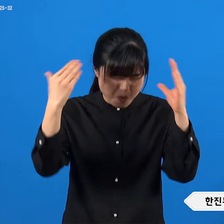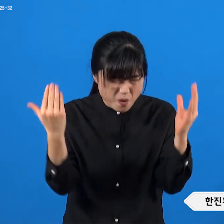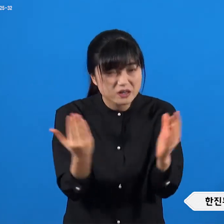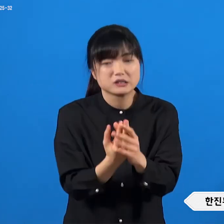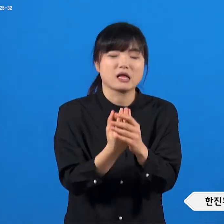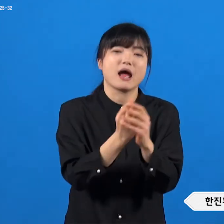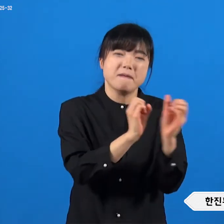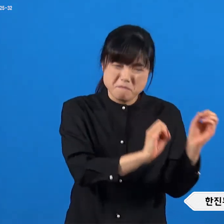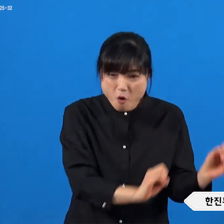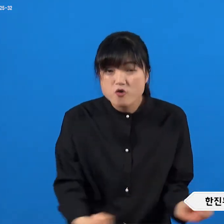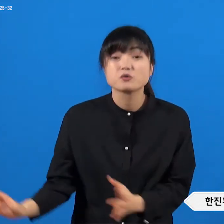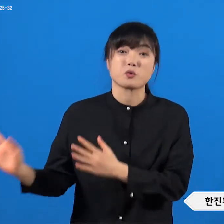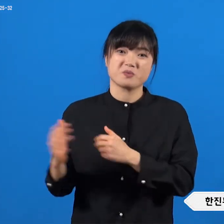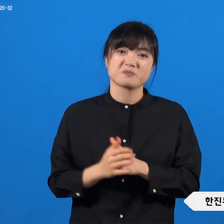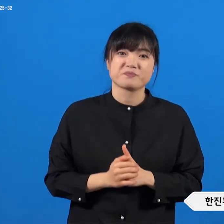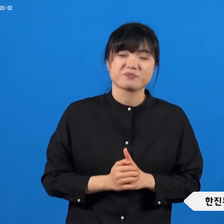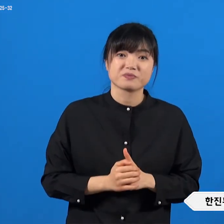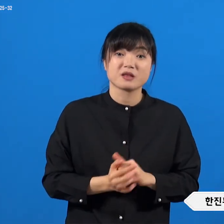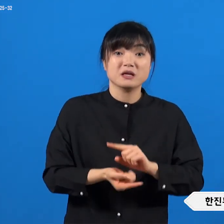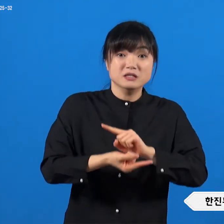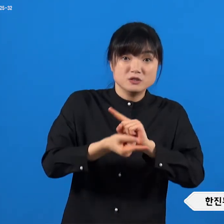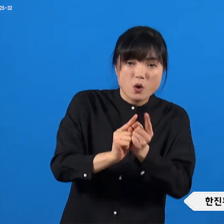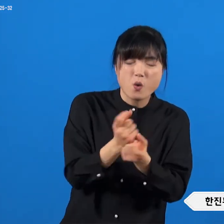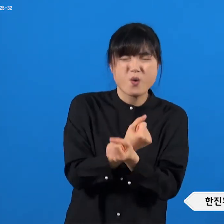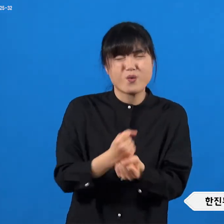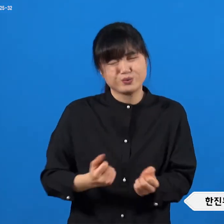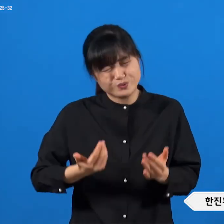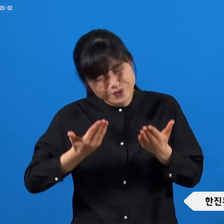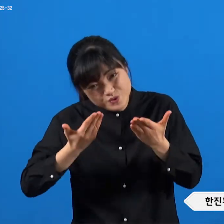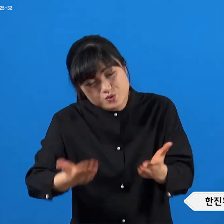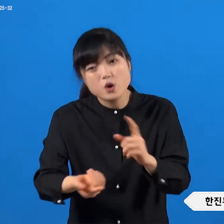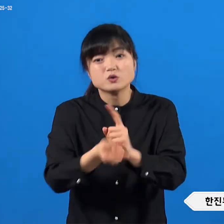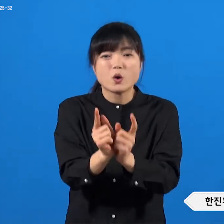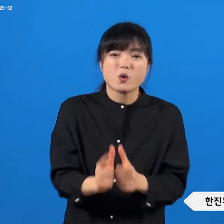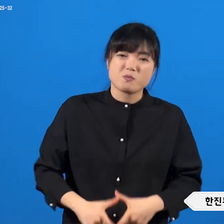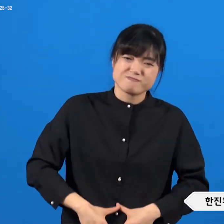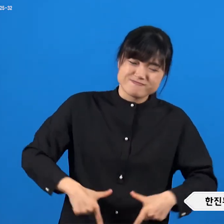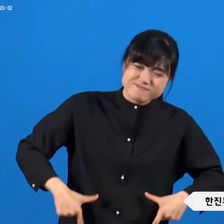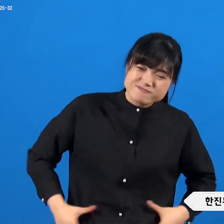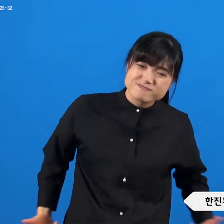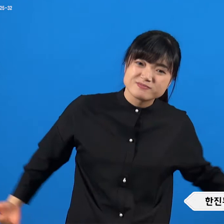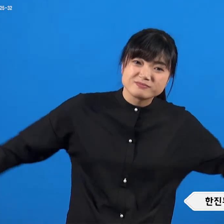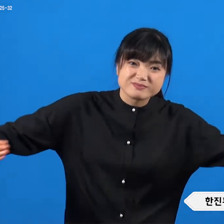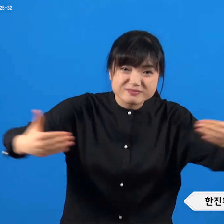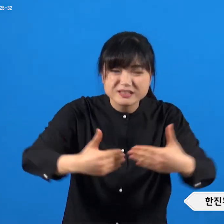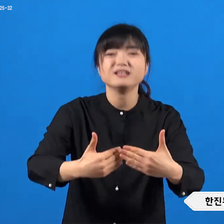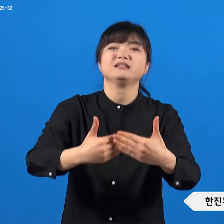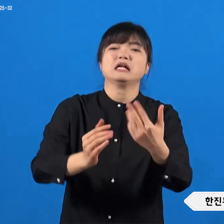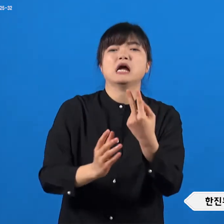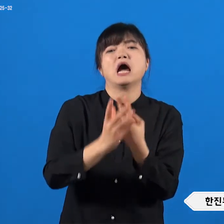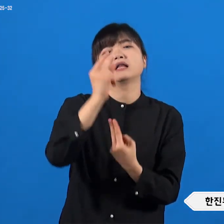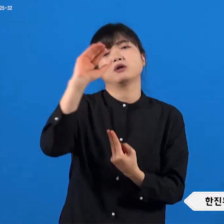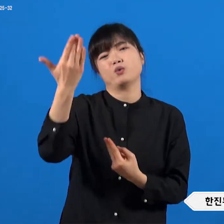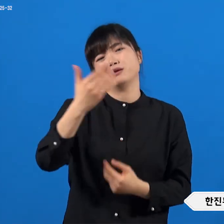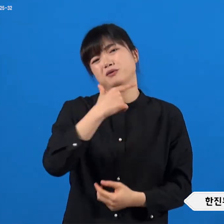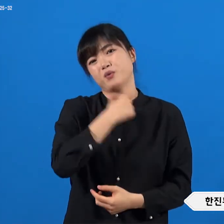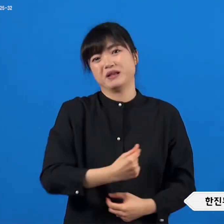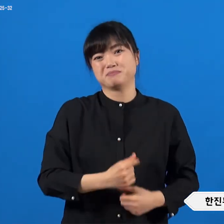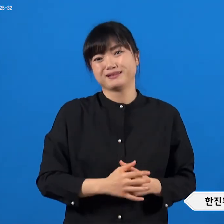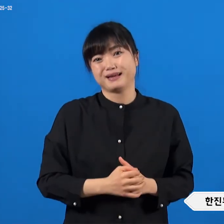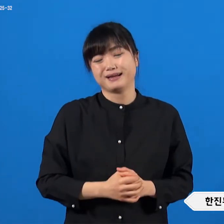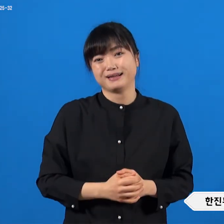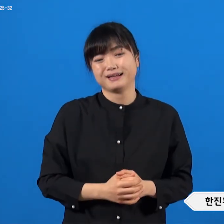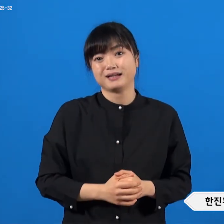거 다 내려놓고 서로 용서하고 서로 포용하고 사랑으로 하나 될 수 있기를